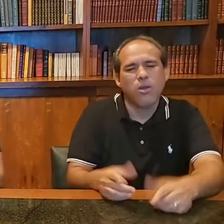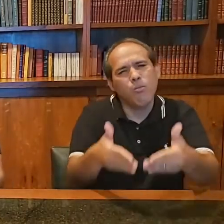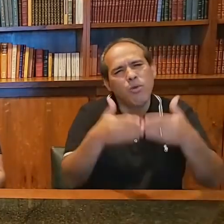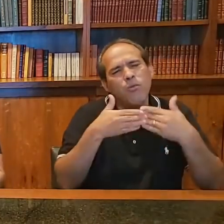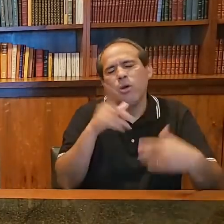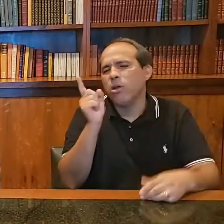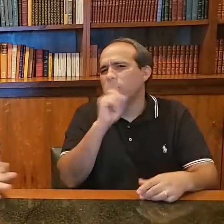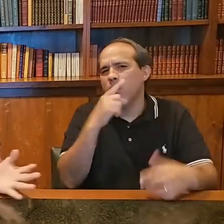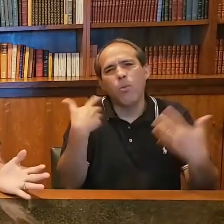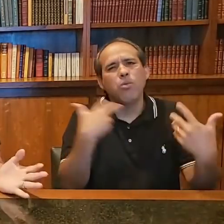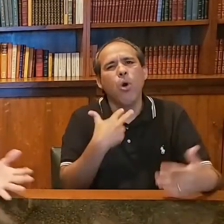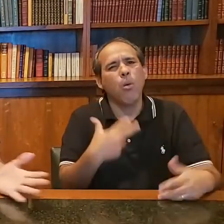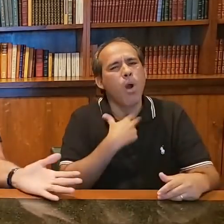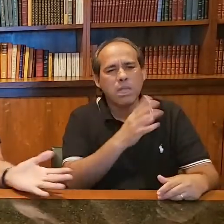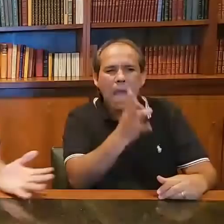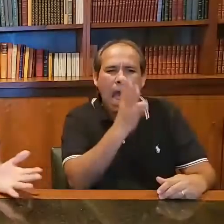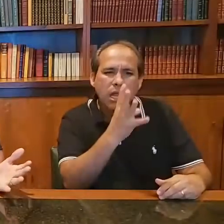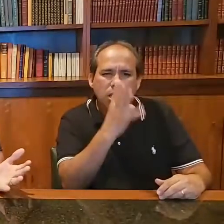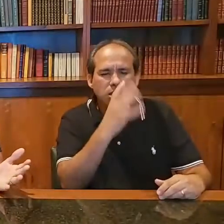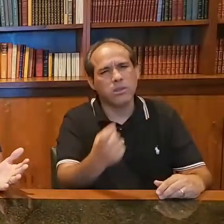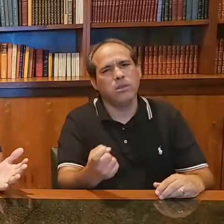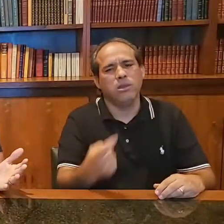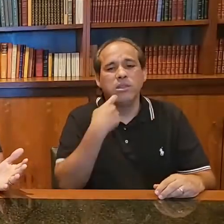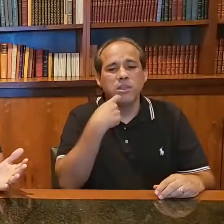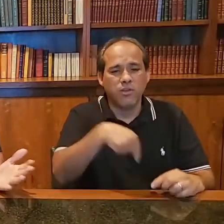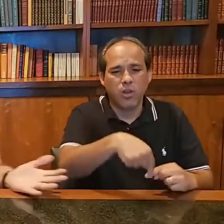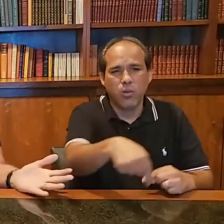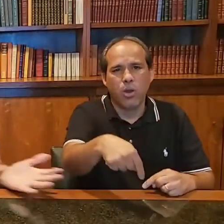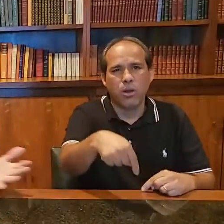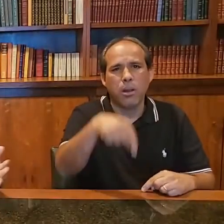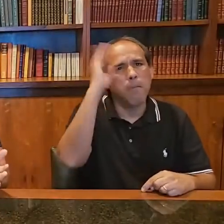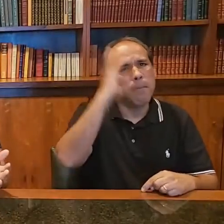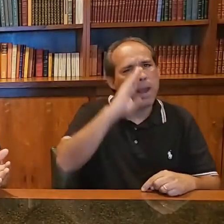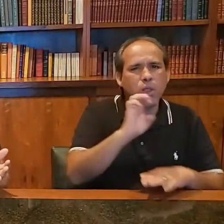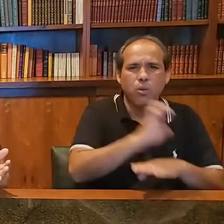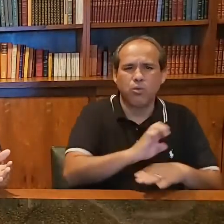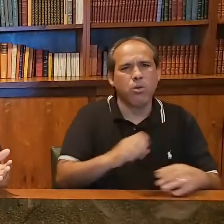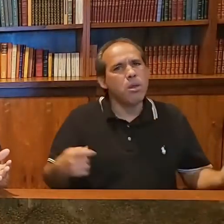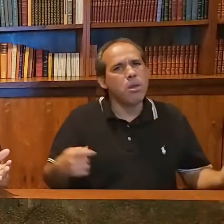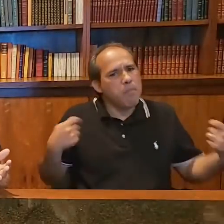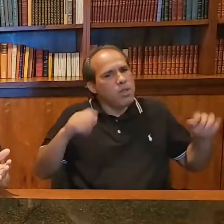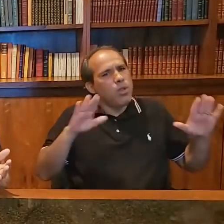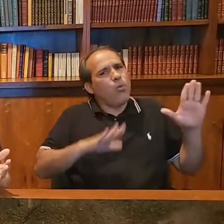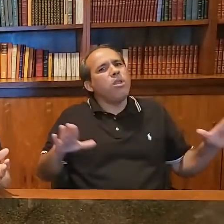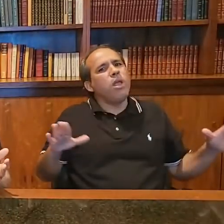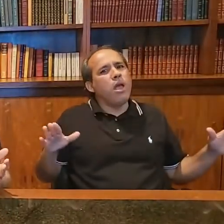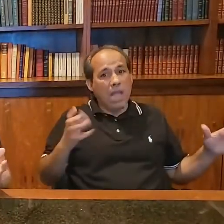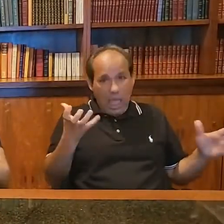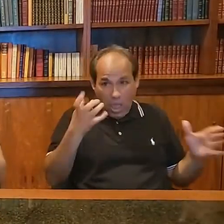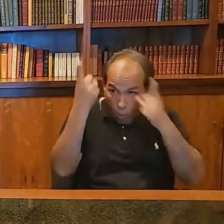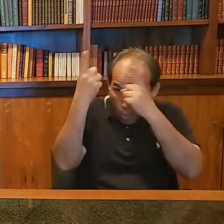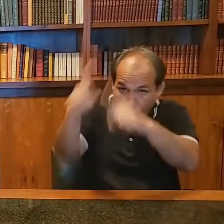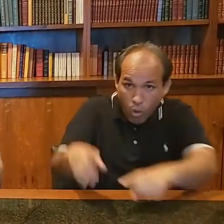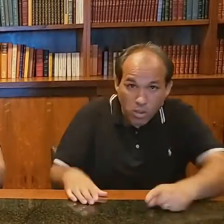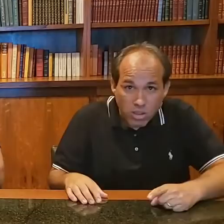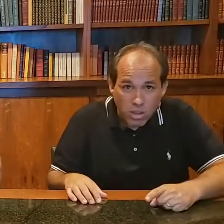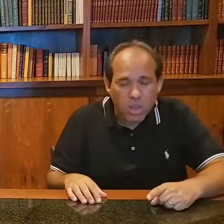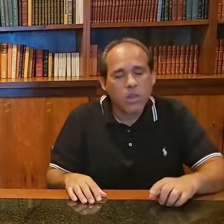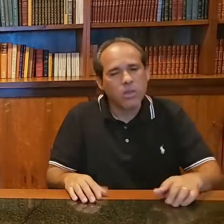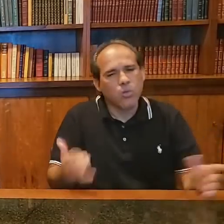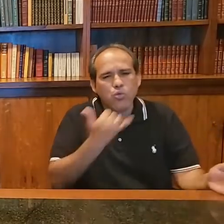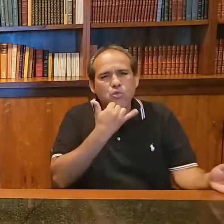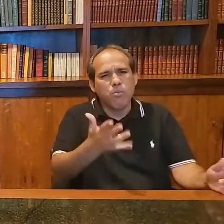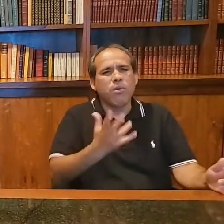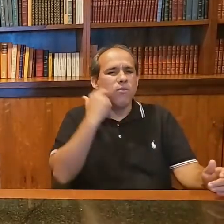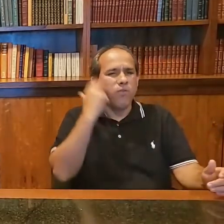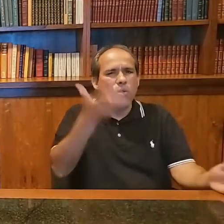na sexta-feira Equador e Brasil. Seja coerente. Seja coerente. Quem foi contra? A CPI falou que